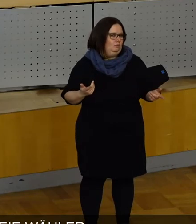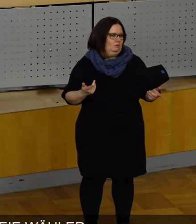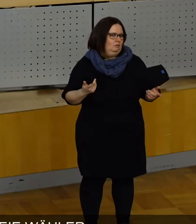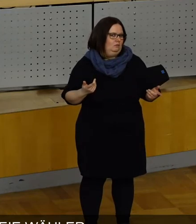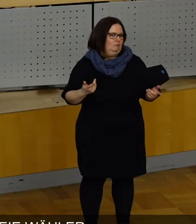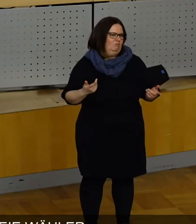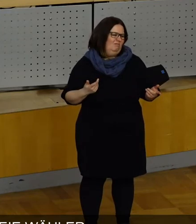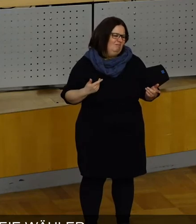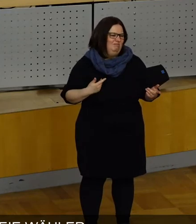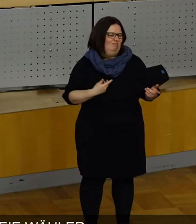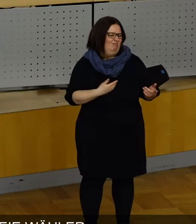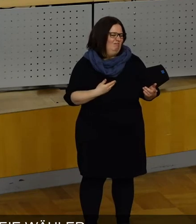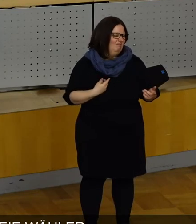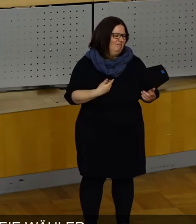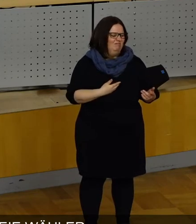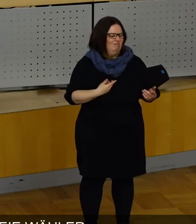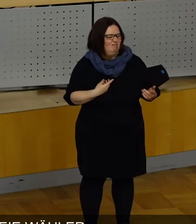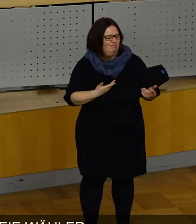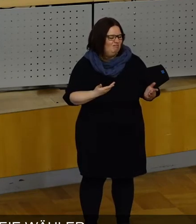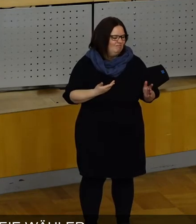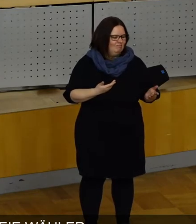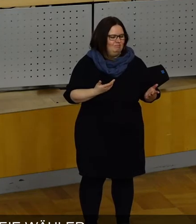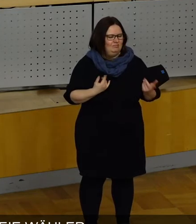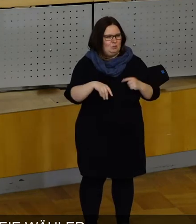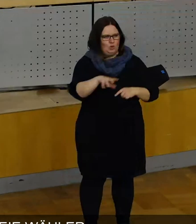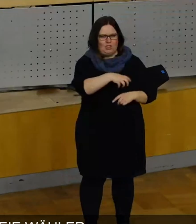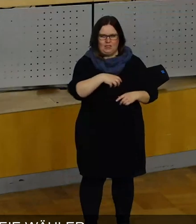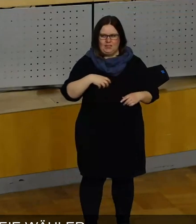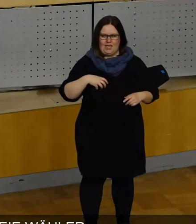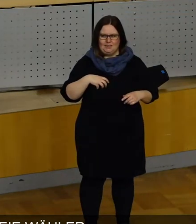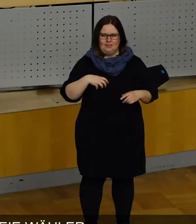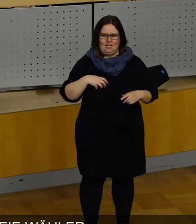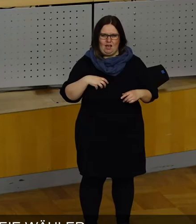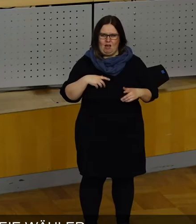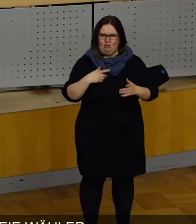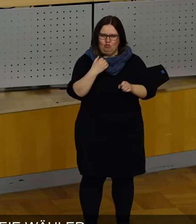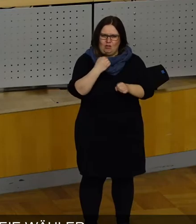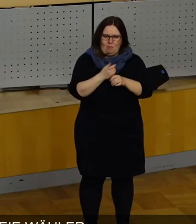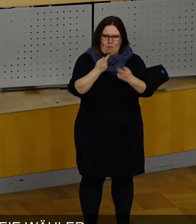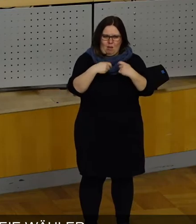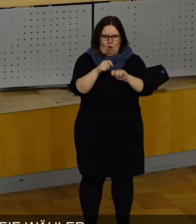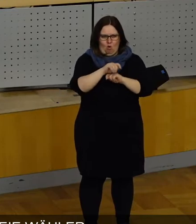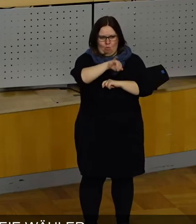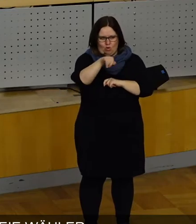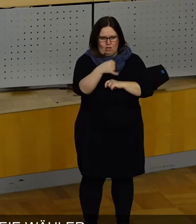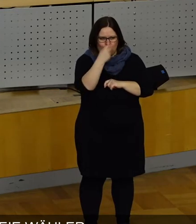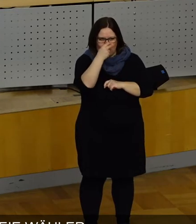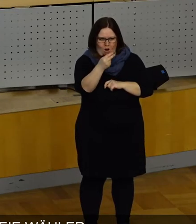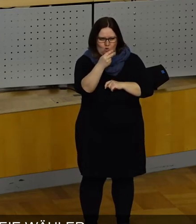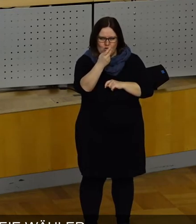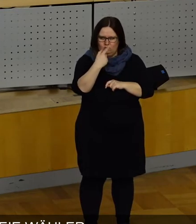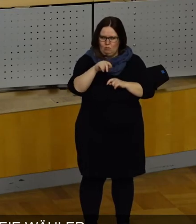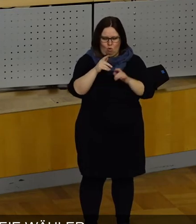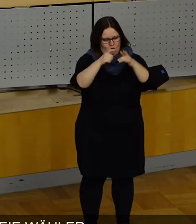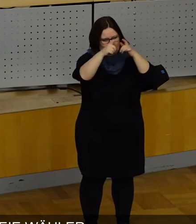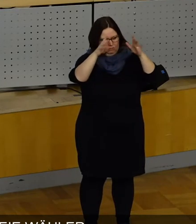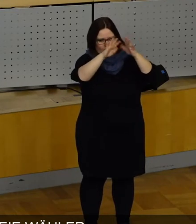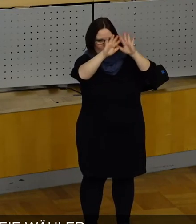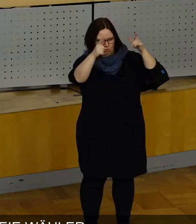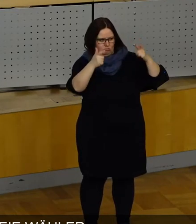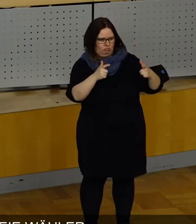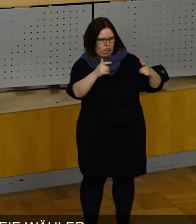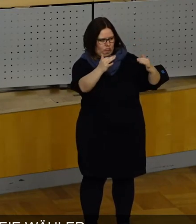möchte das bezweifeln. Wir Dresdner überlegen dann bei jedem Bauprojekt erneut, welches Erscheinungsbild uns gut